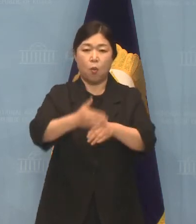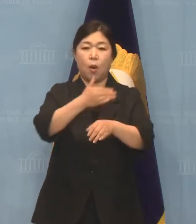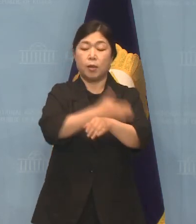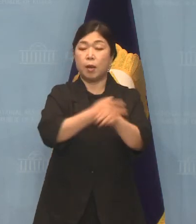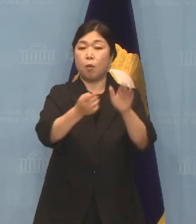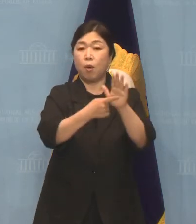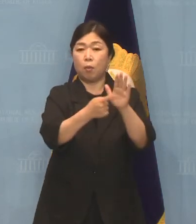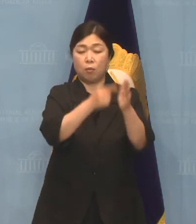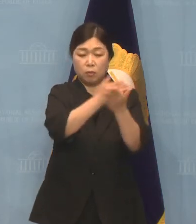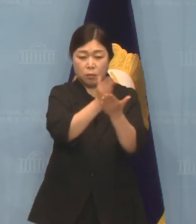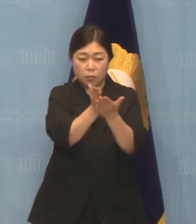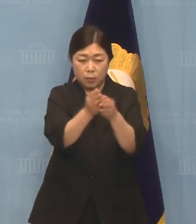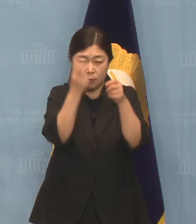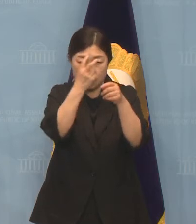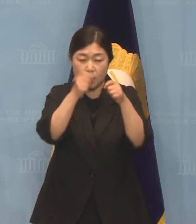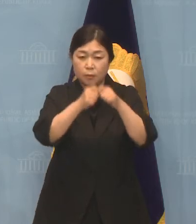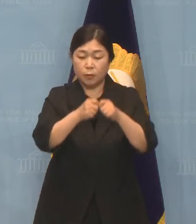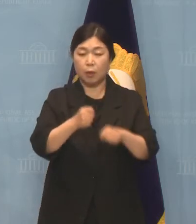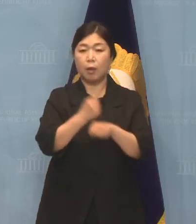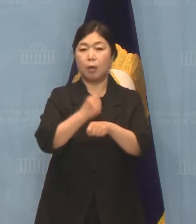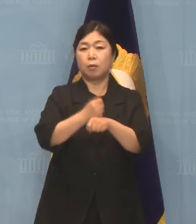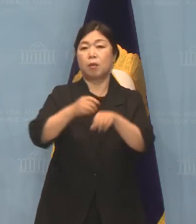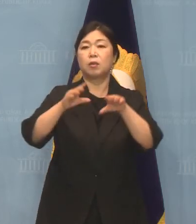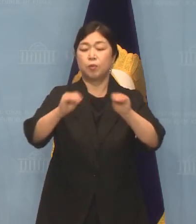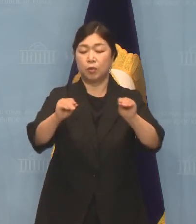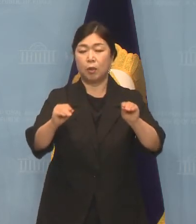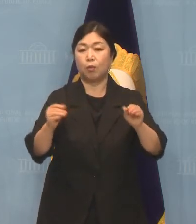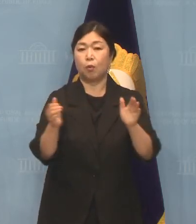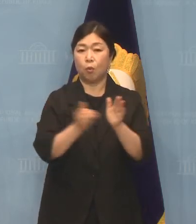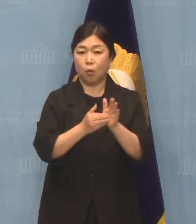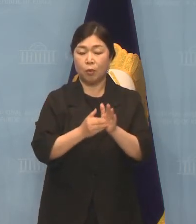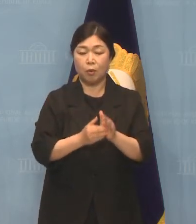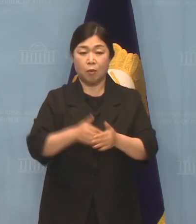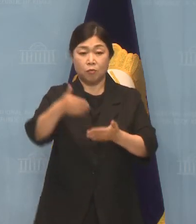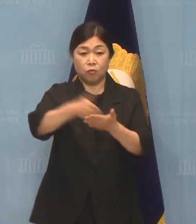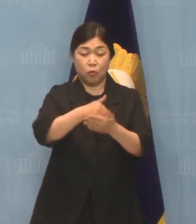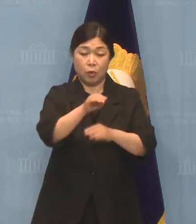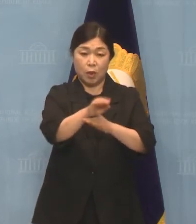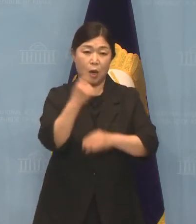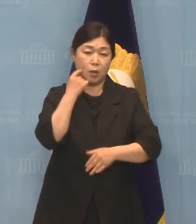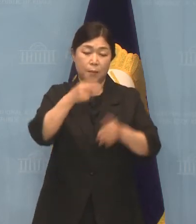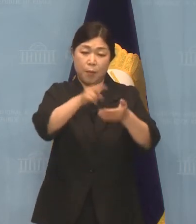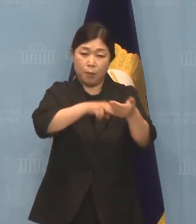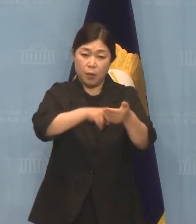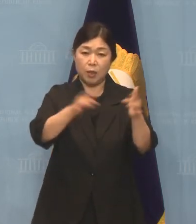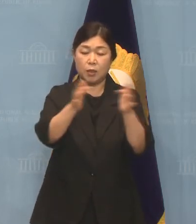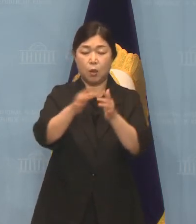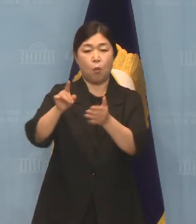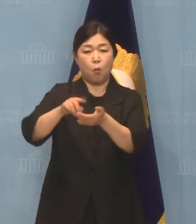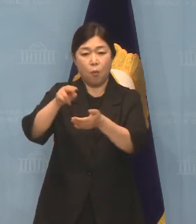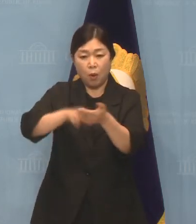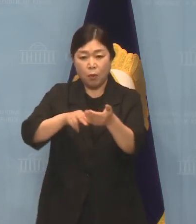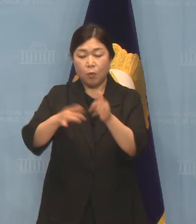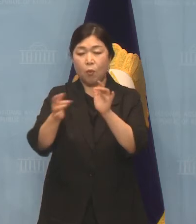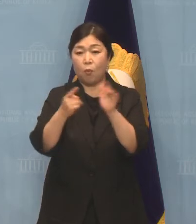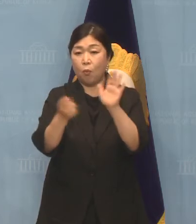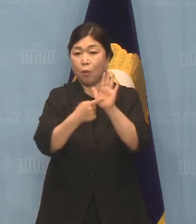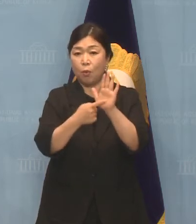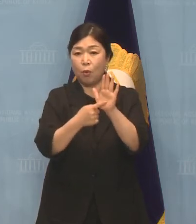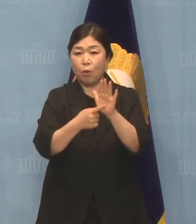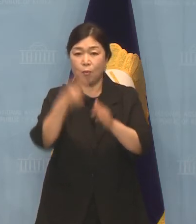유형을 세분화하여 금지하고 중고차 허위 매물에 대한 인터넷 광고 모니터링 제도 도입